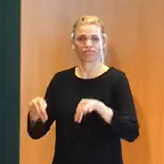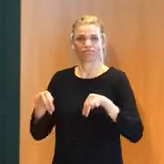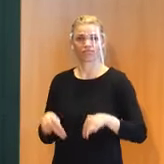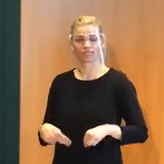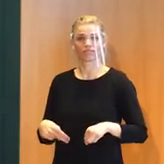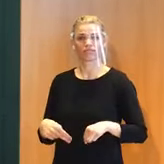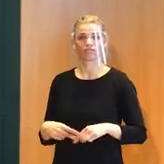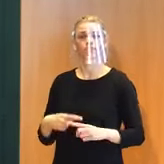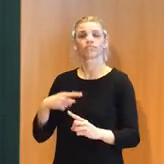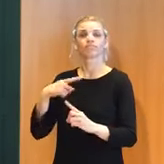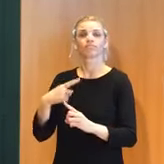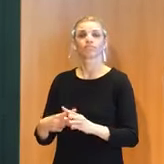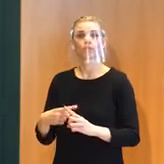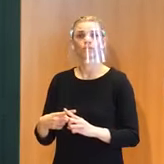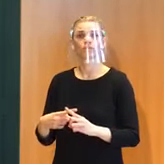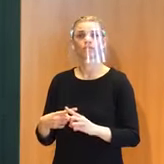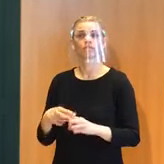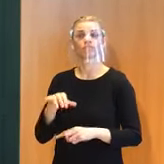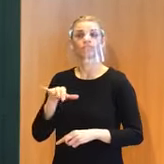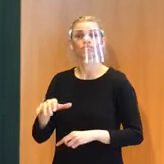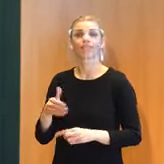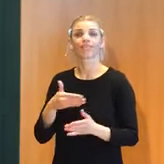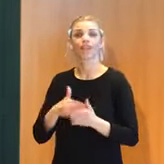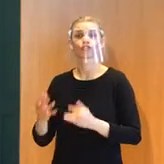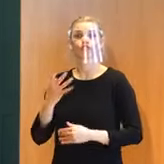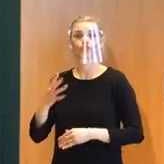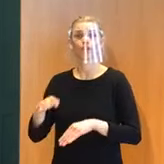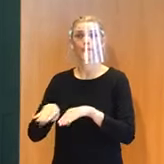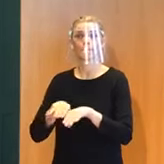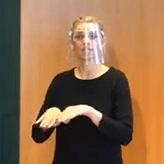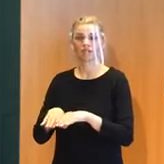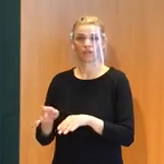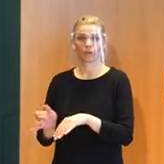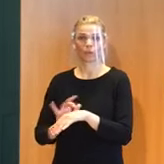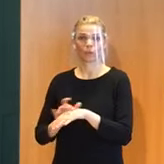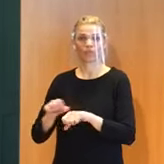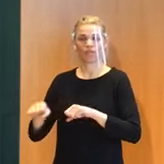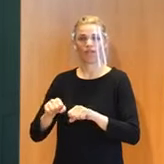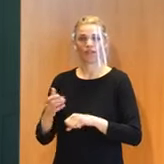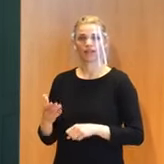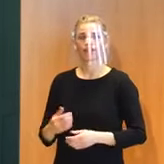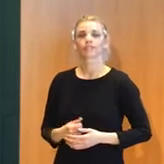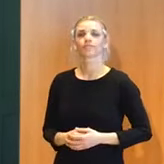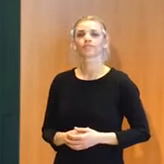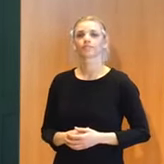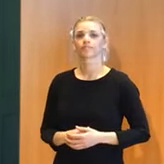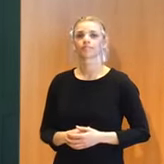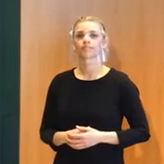zároveň chýbajú ďalší 4 ministri vo vláde.